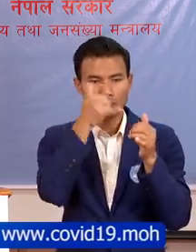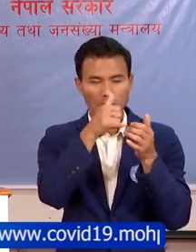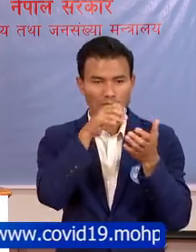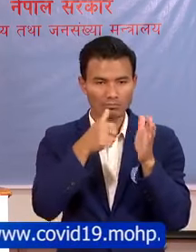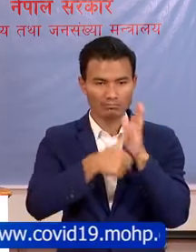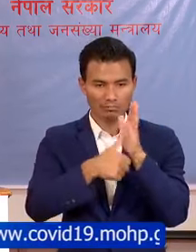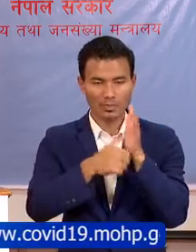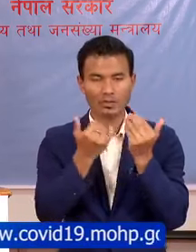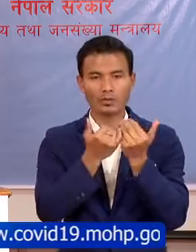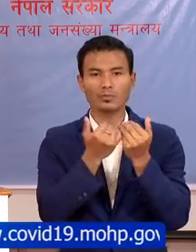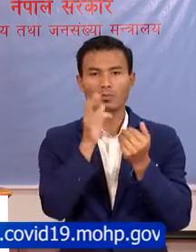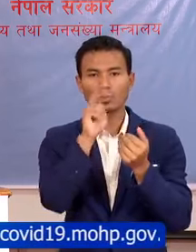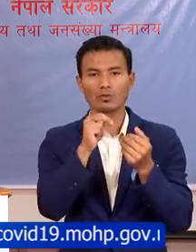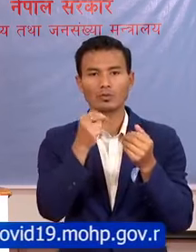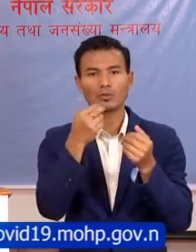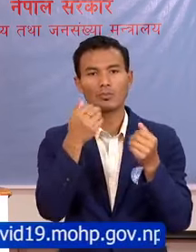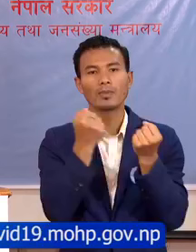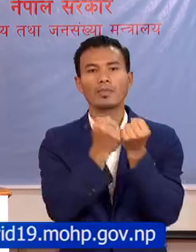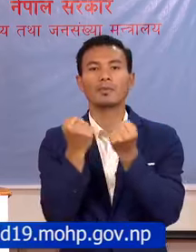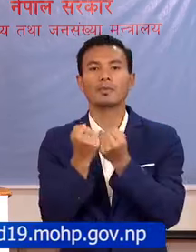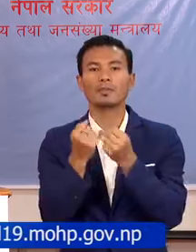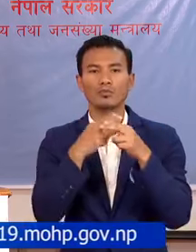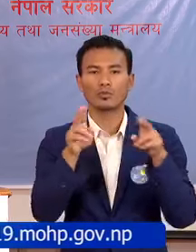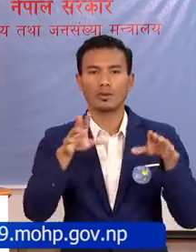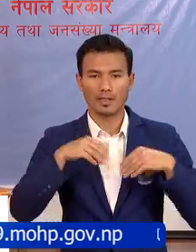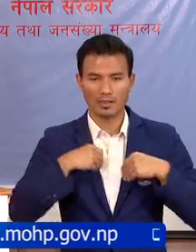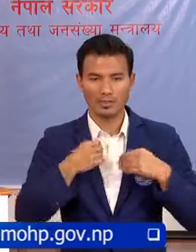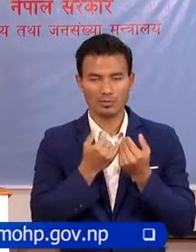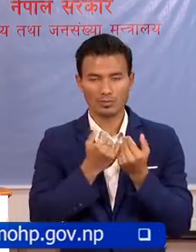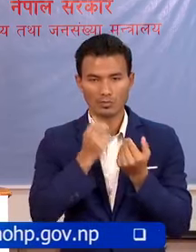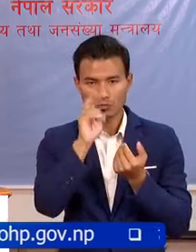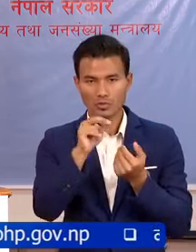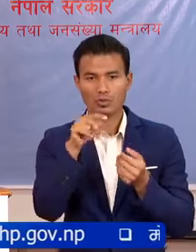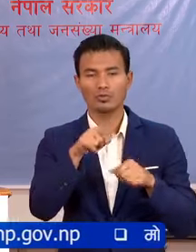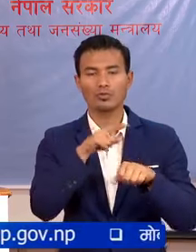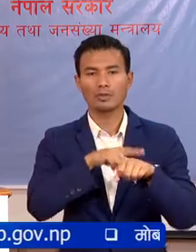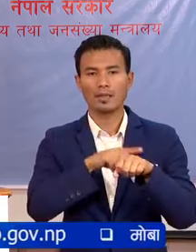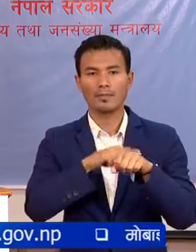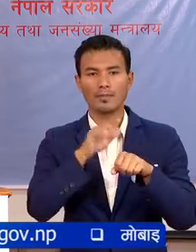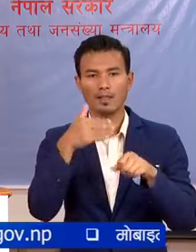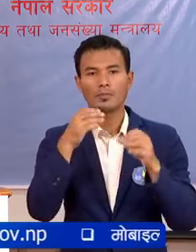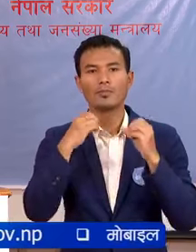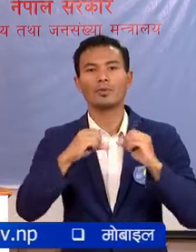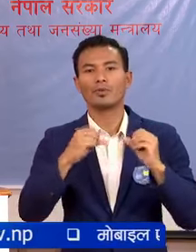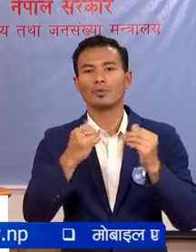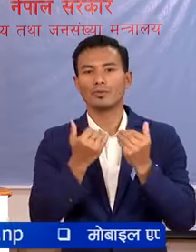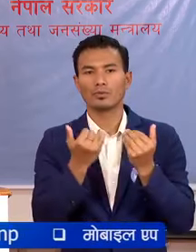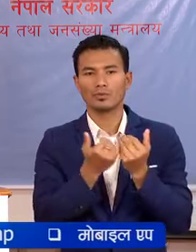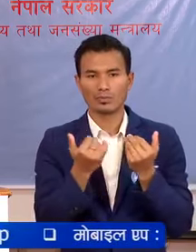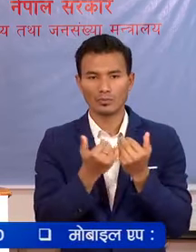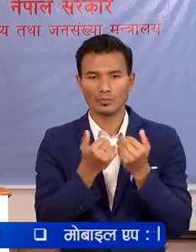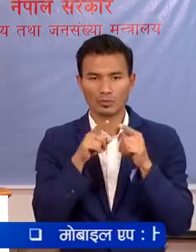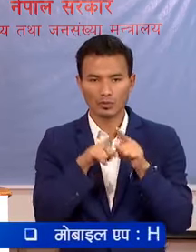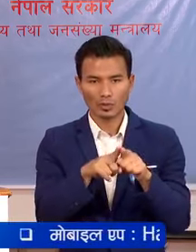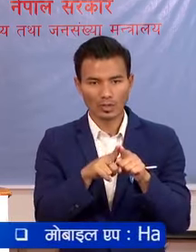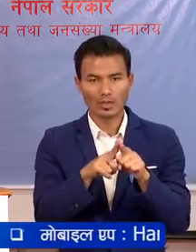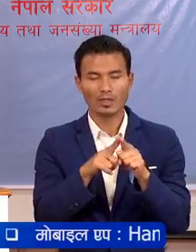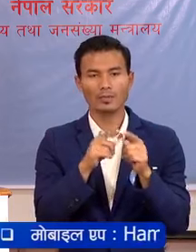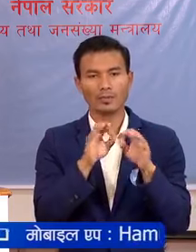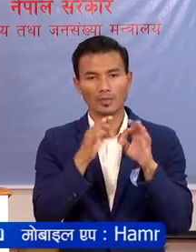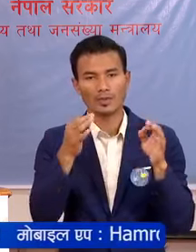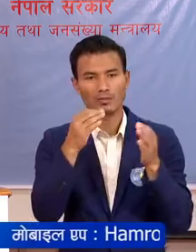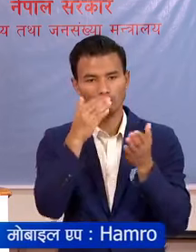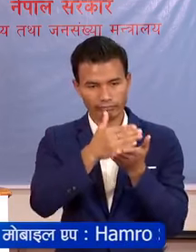बनाउने लगडाउनको पून पालना रो यो अबसर लाई आमिले उपयोग पनी गरो साथे अल्पकालीन,